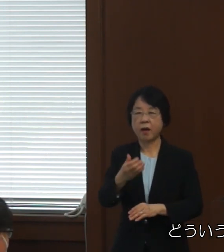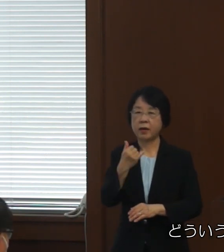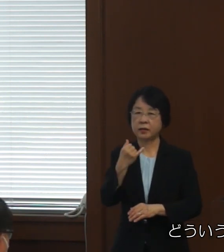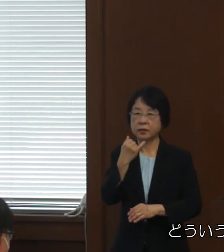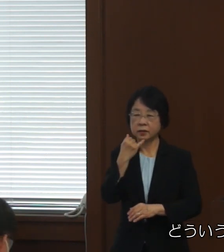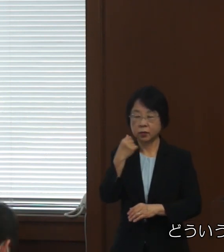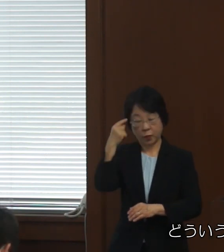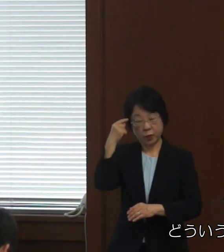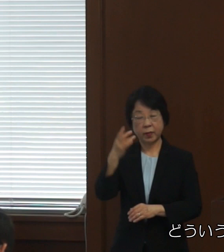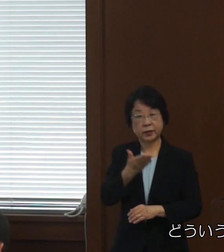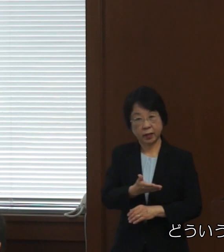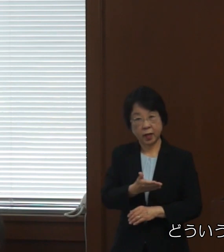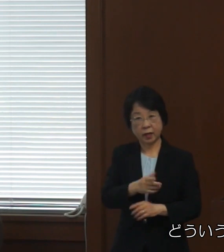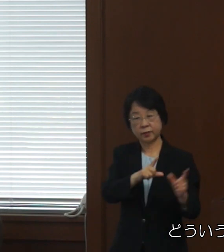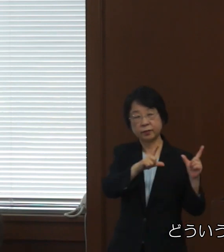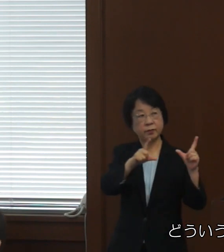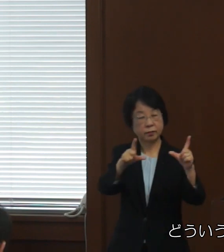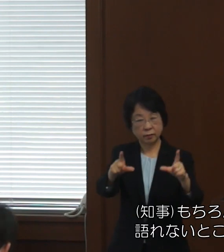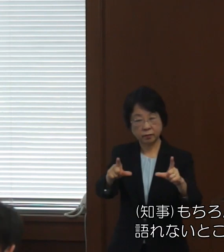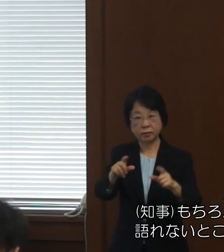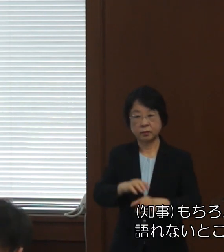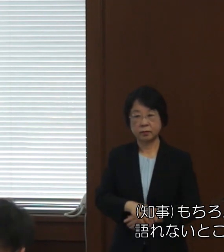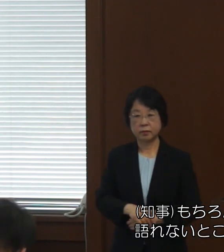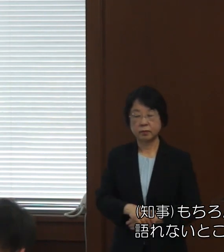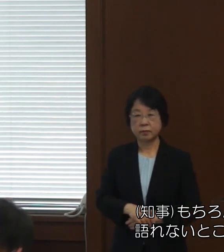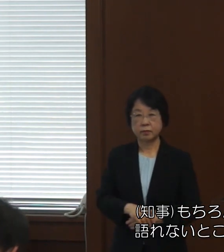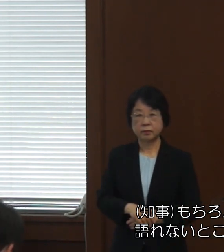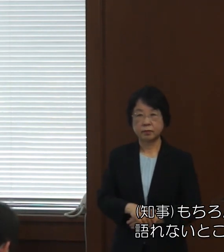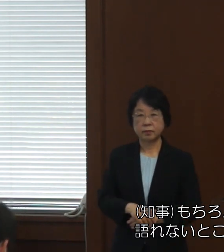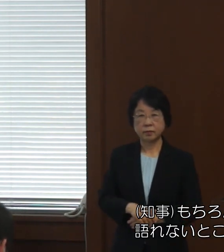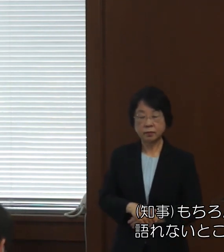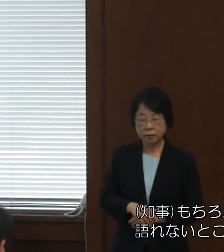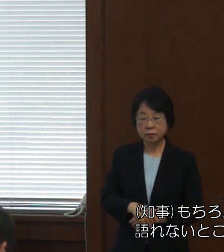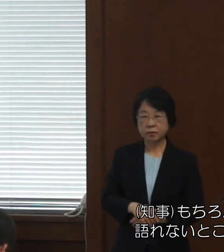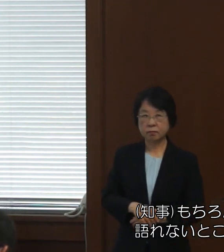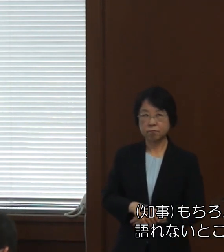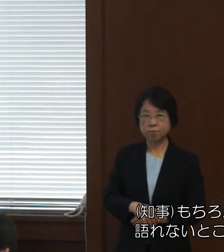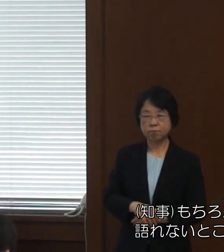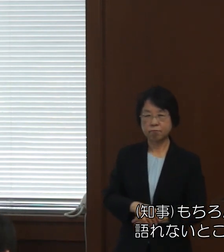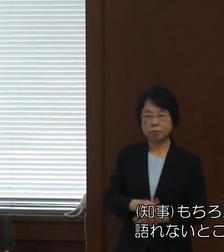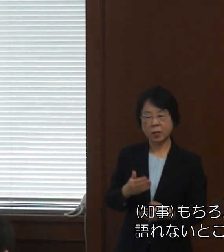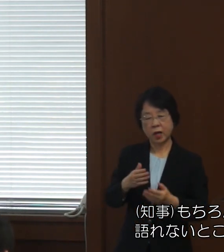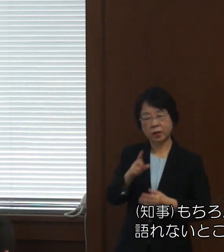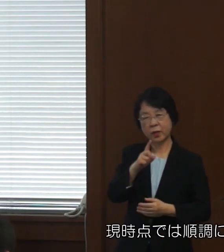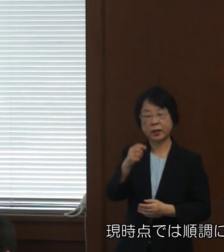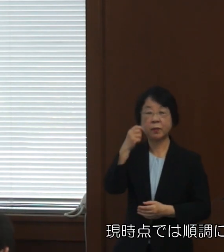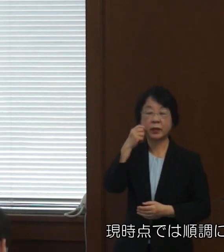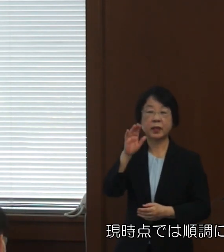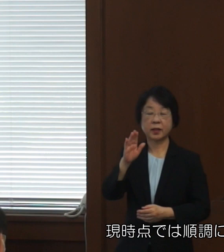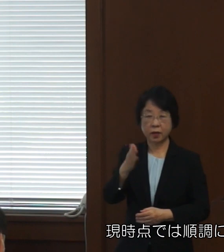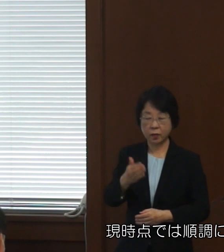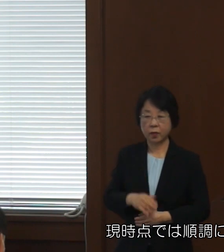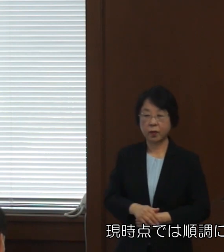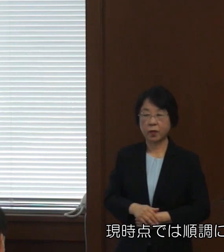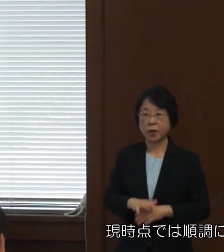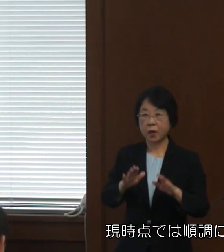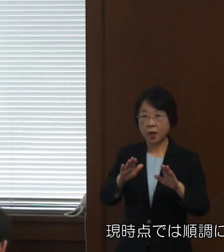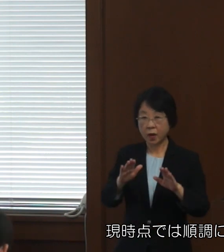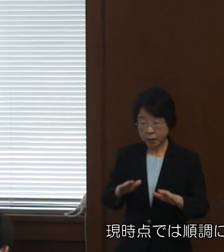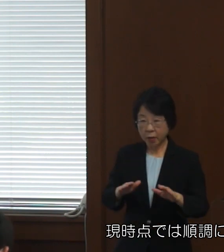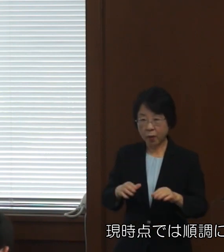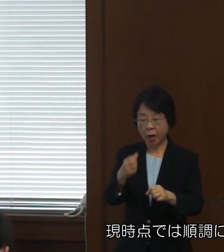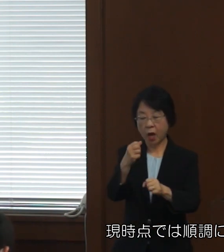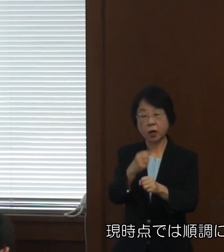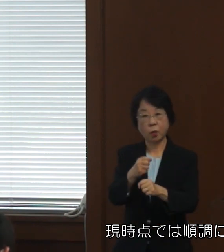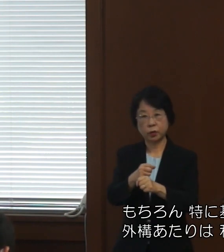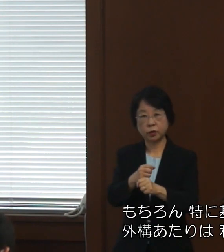状況でしょうかもちろん予断を持って語れないところありますけれども現時点では順調